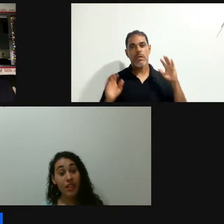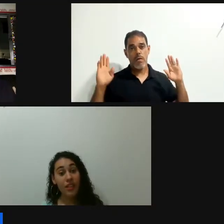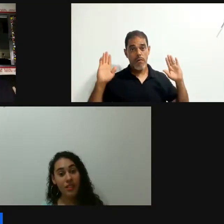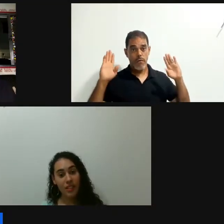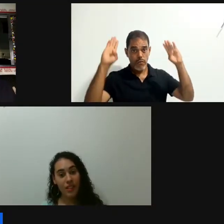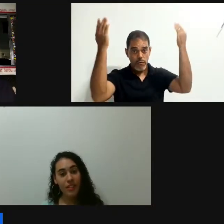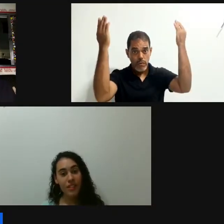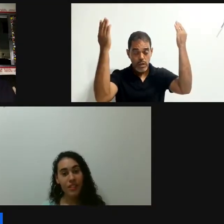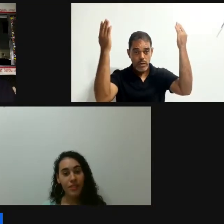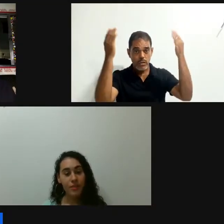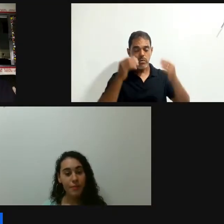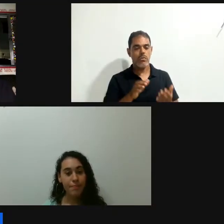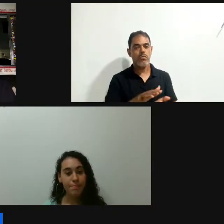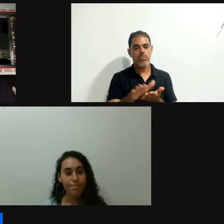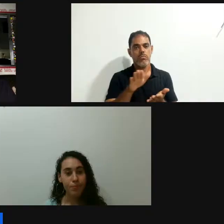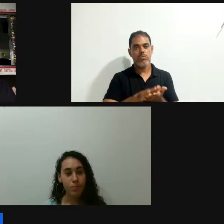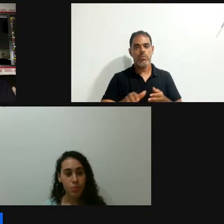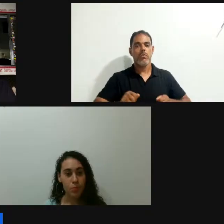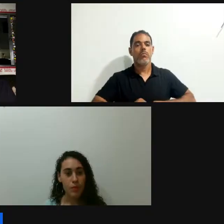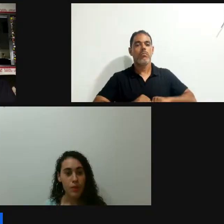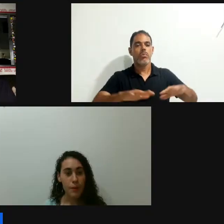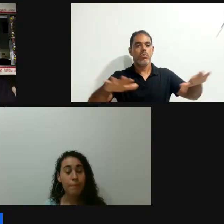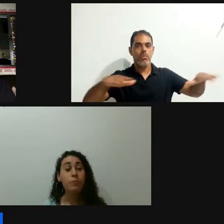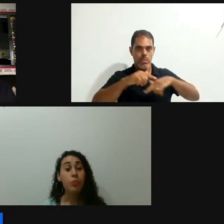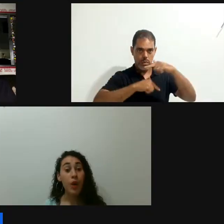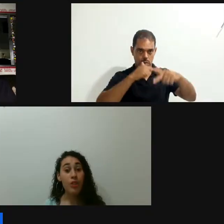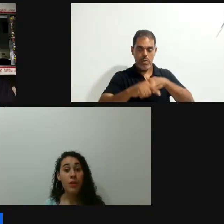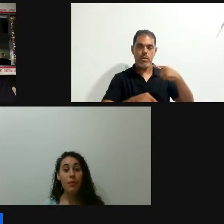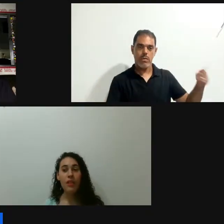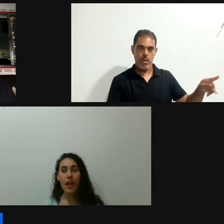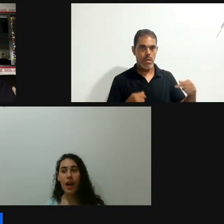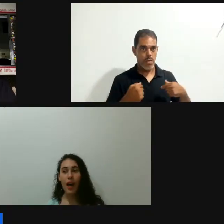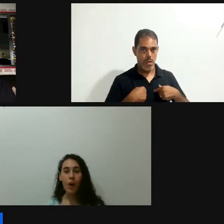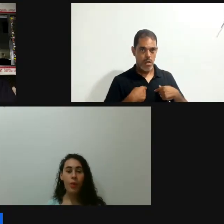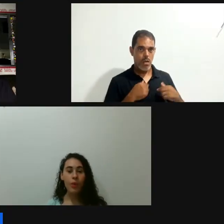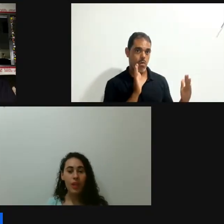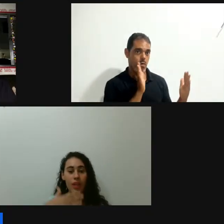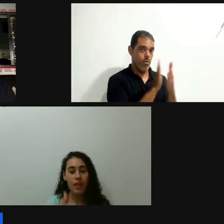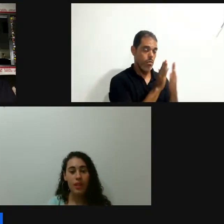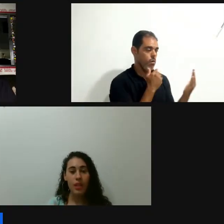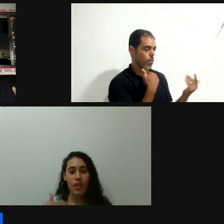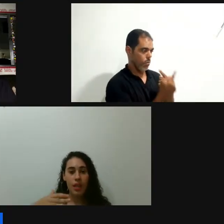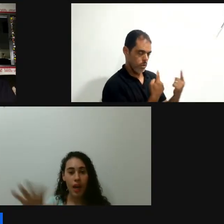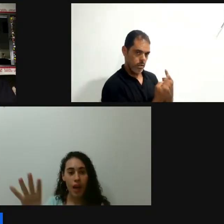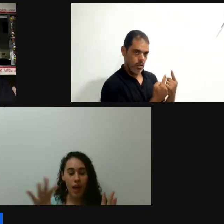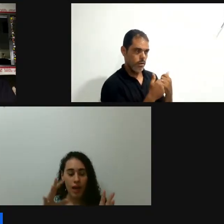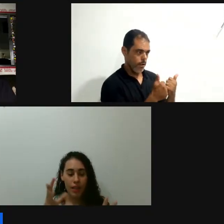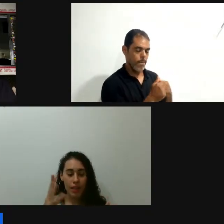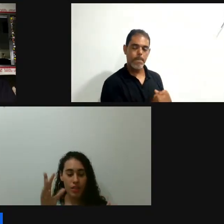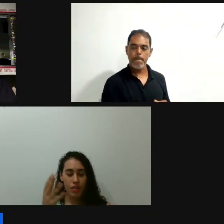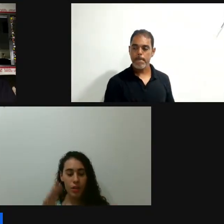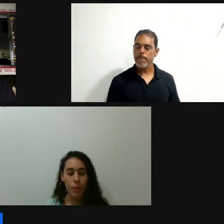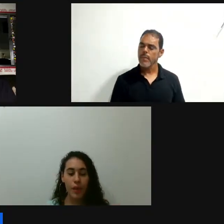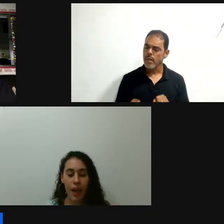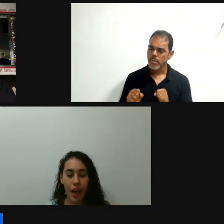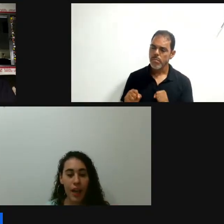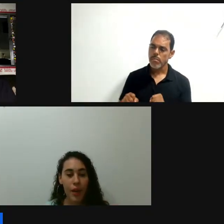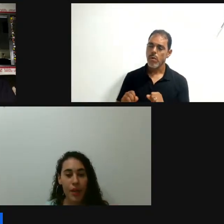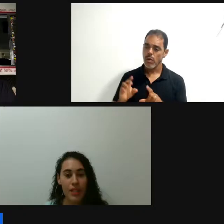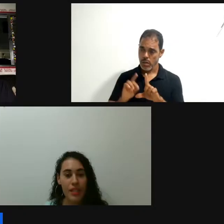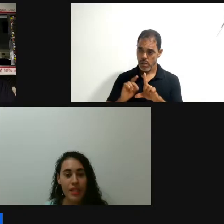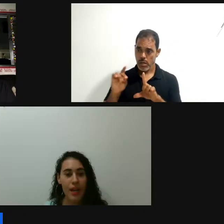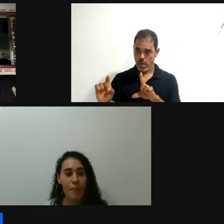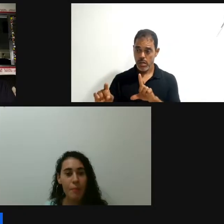dele. Eu vou falar com ele depois. Pode me mandar o link na questão para